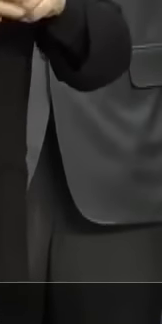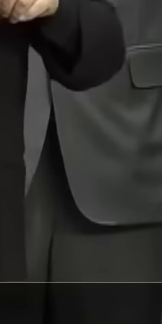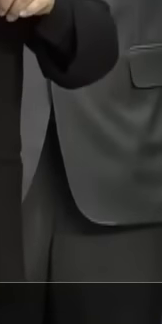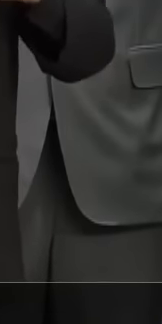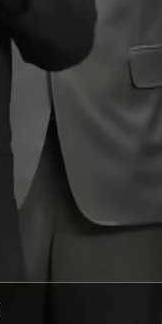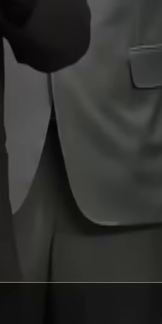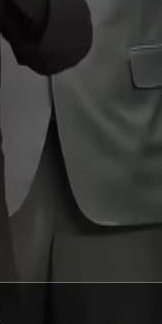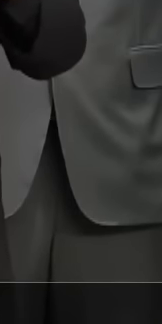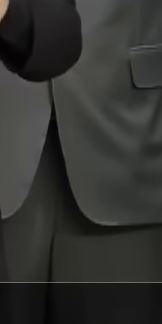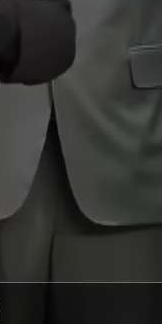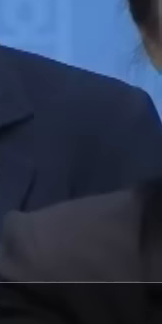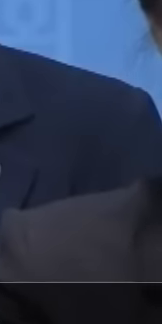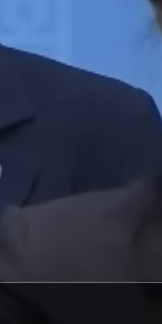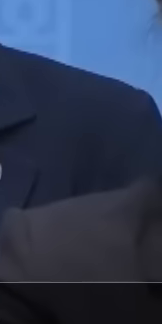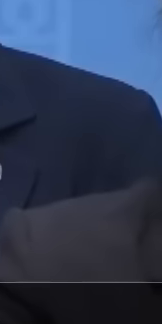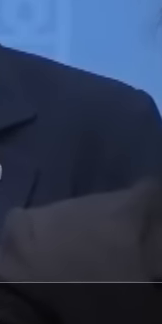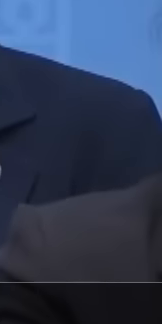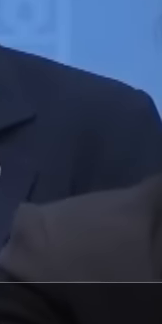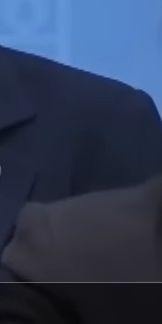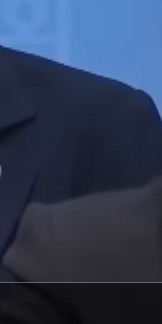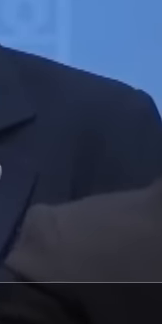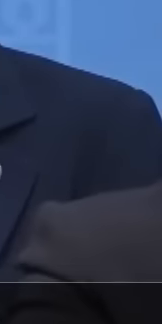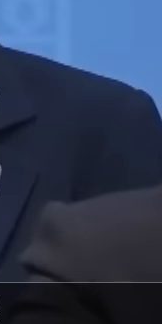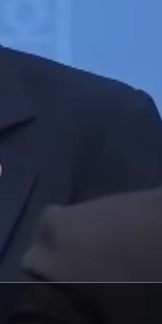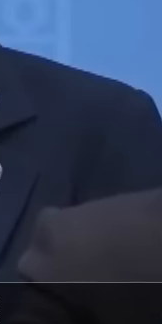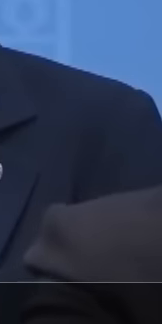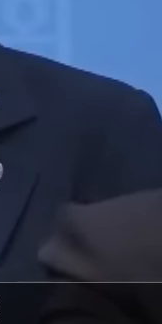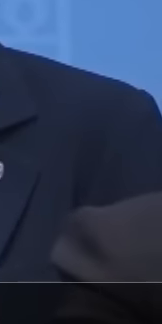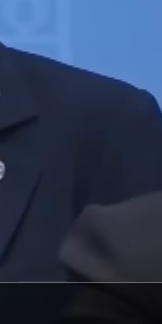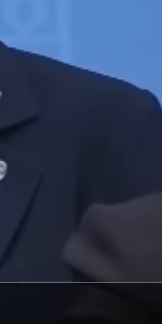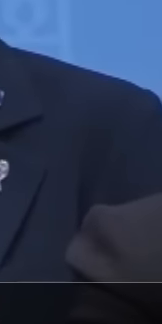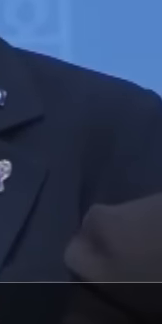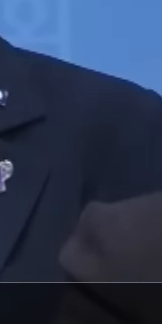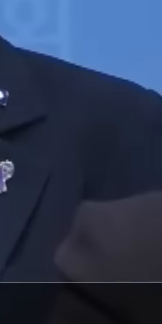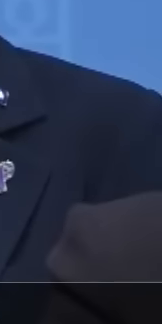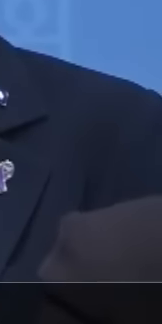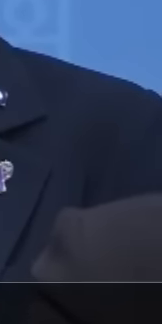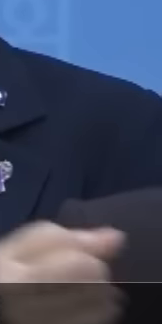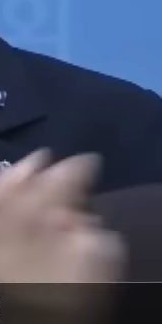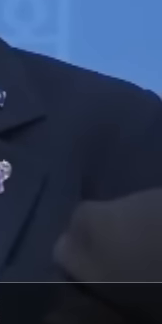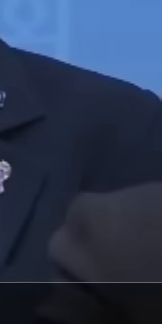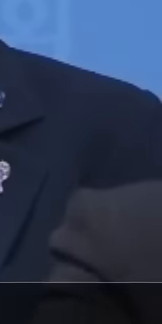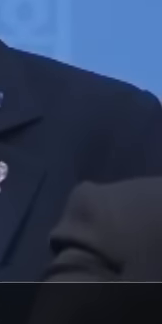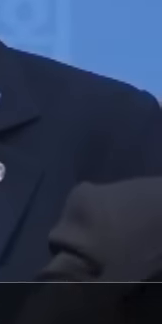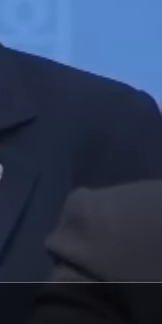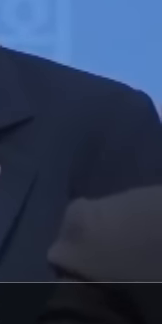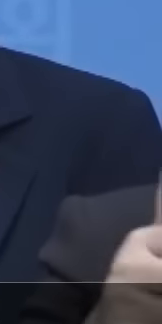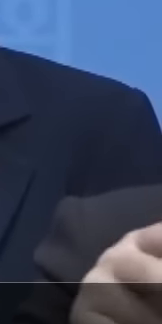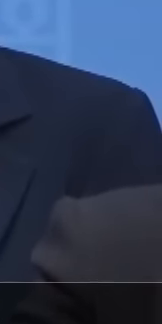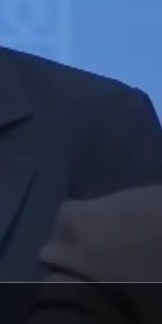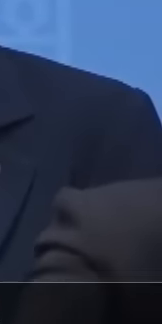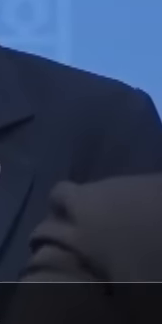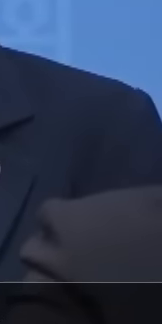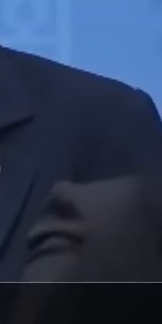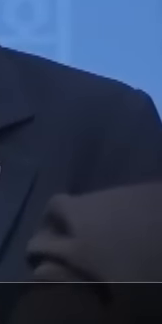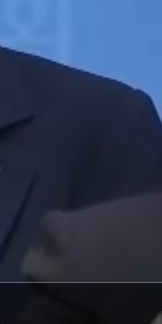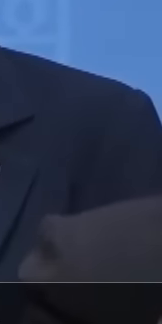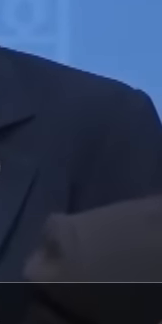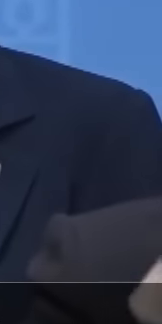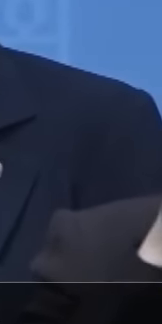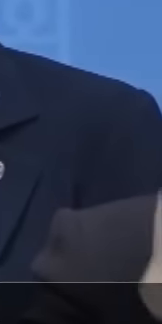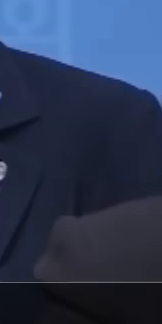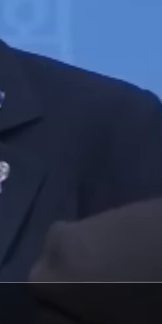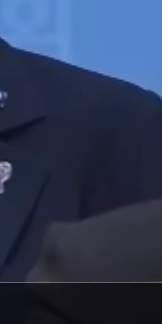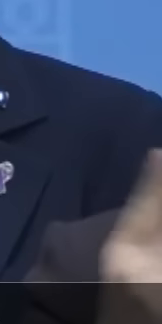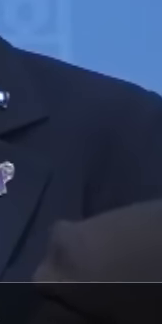길로 내몰았습니다. 다시 국민의 사랑을 받는 경찰로 거듭나게 하겠습니다. 우선